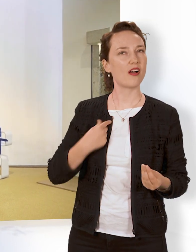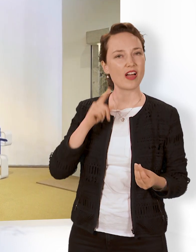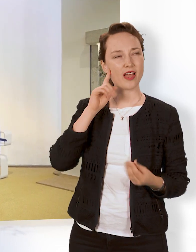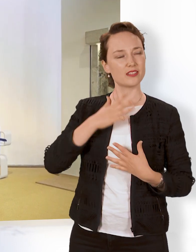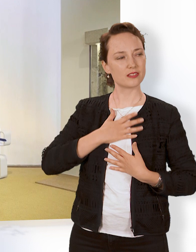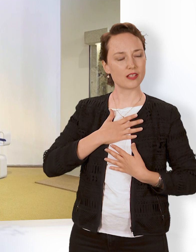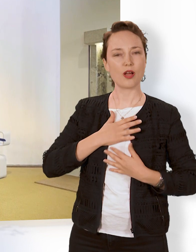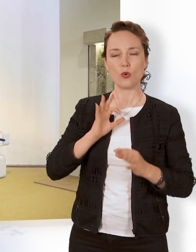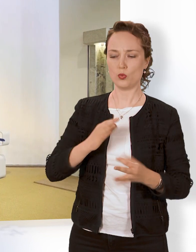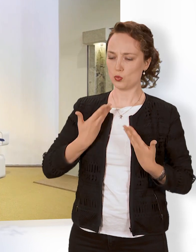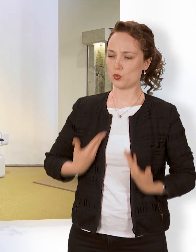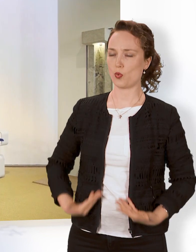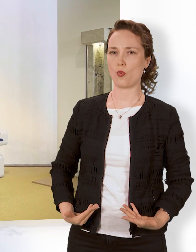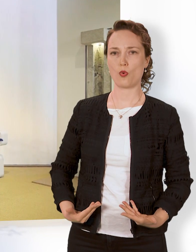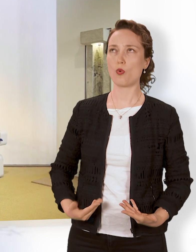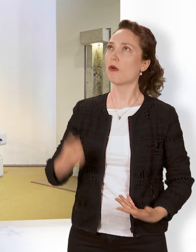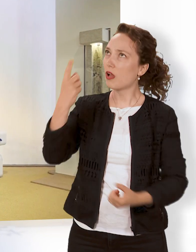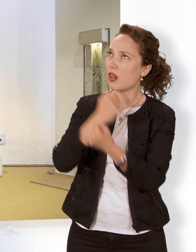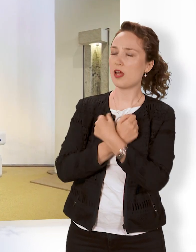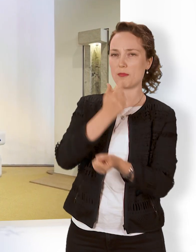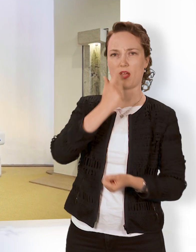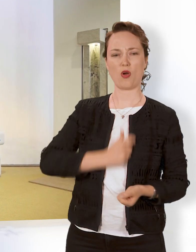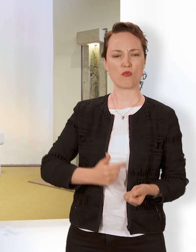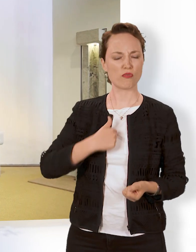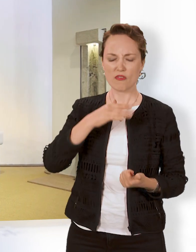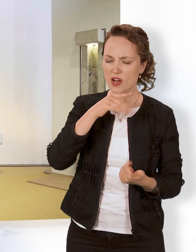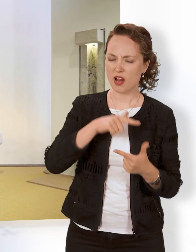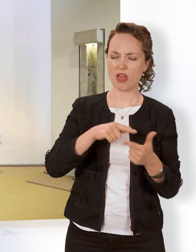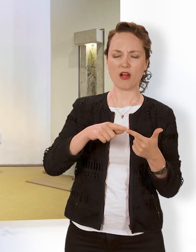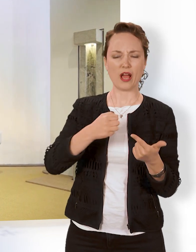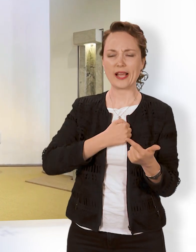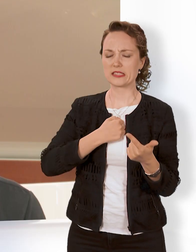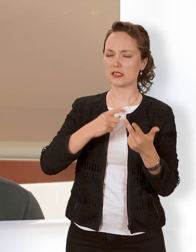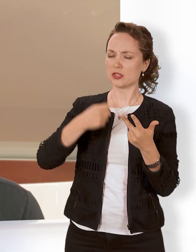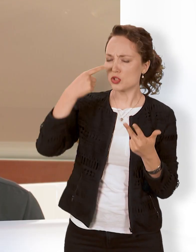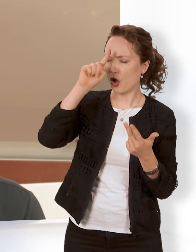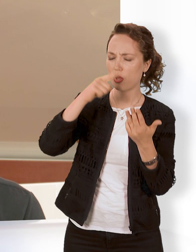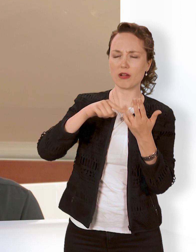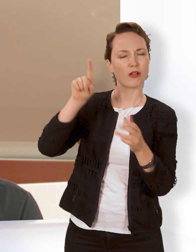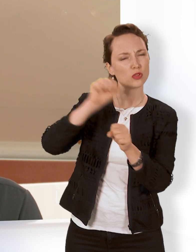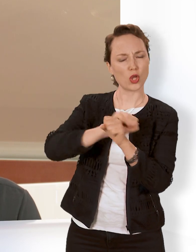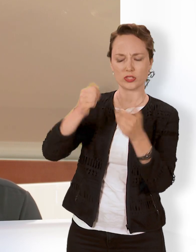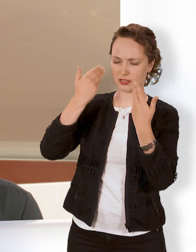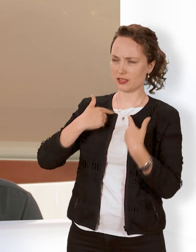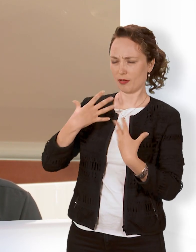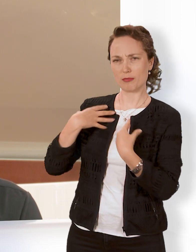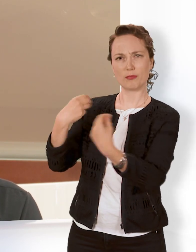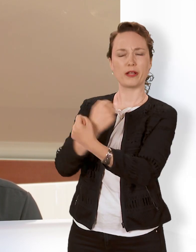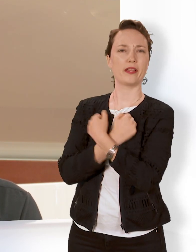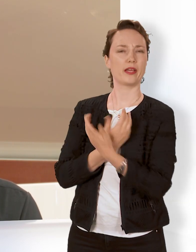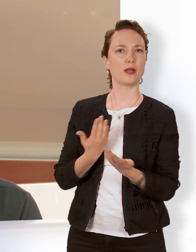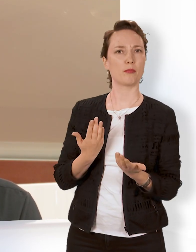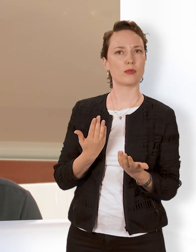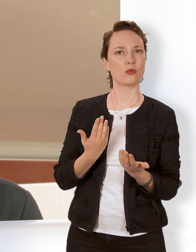bin geliebt mit all meinen Fehlern, mit all meinen Schwächen, mit all meinen Ängsten, mit all meinen Sorgen. Und das macht es mir einfach wahnsinnig